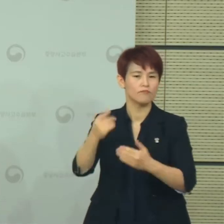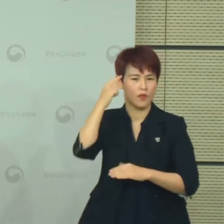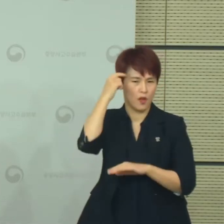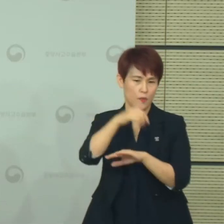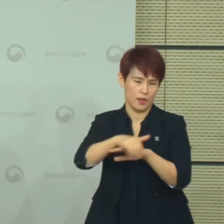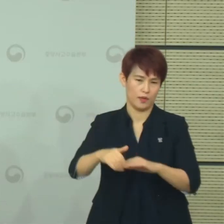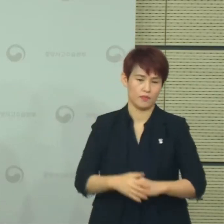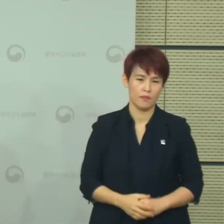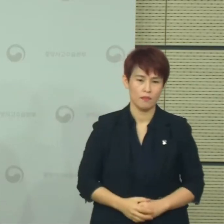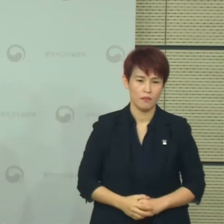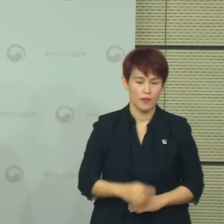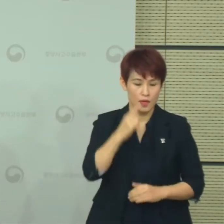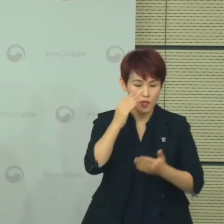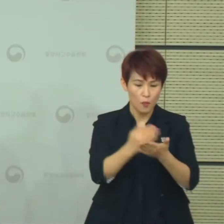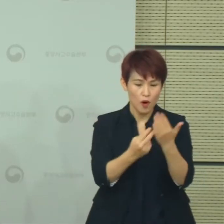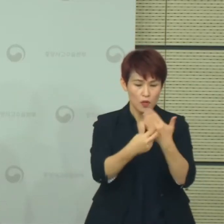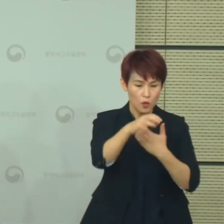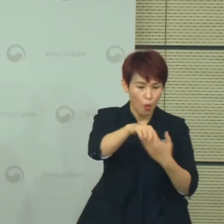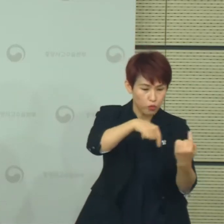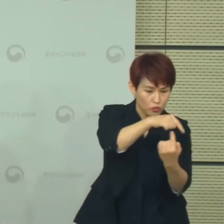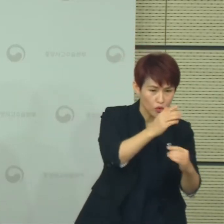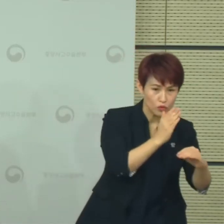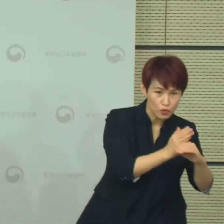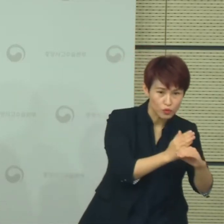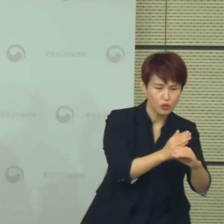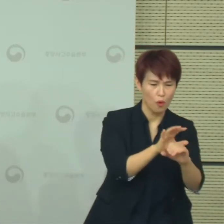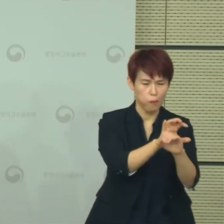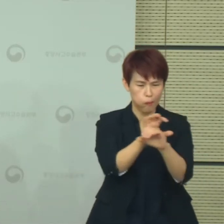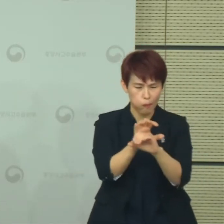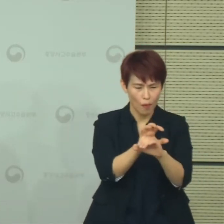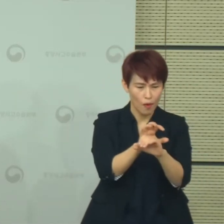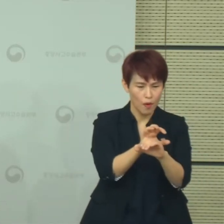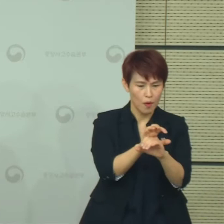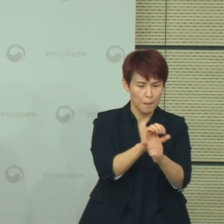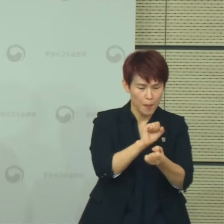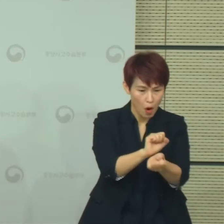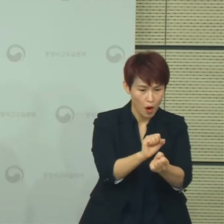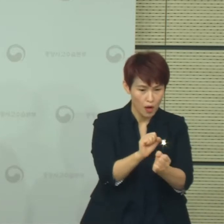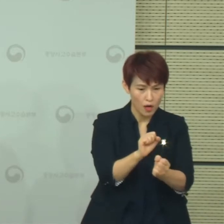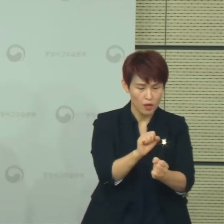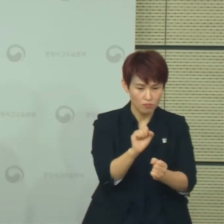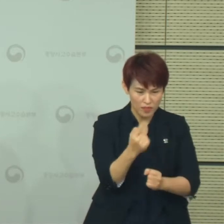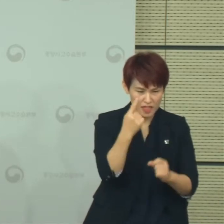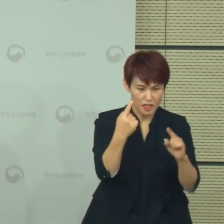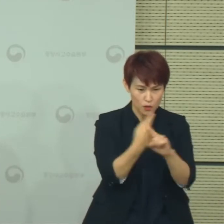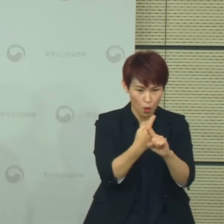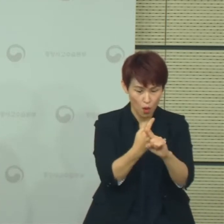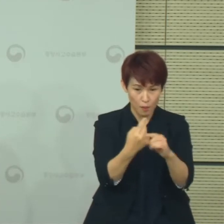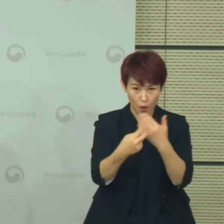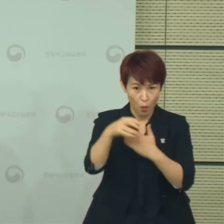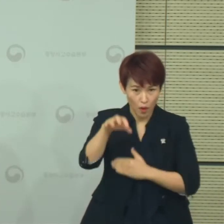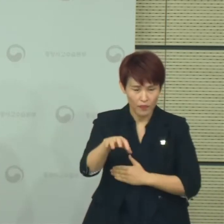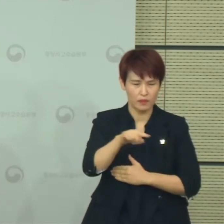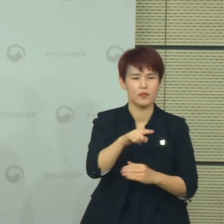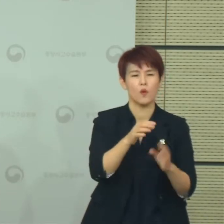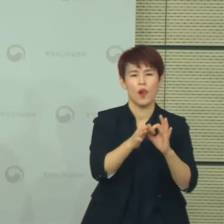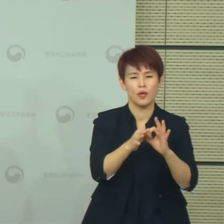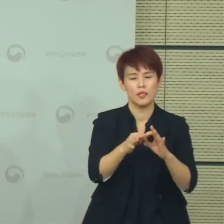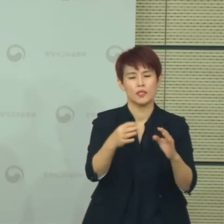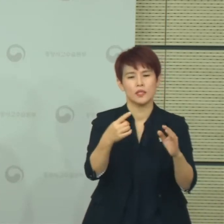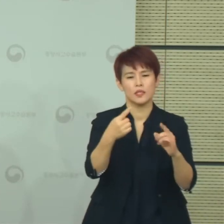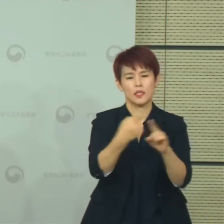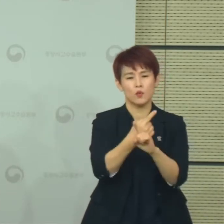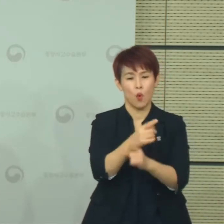하겠습니다. 선별진료소를 운영하거나 코로나19를 치료하는 병원에 대해서는 코로나19와 관련된 진료비에